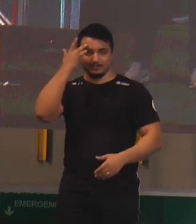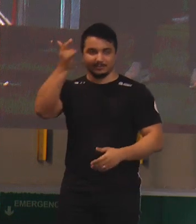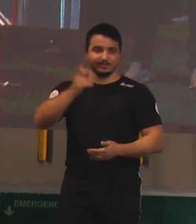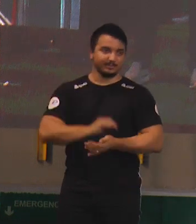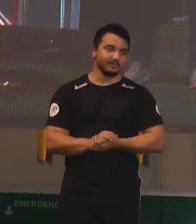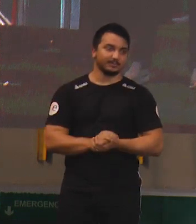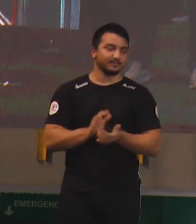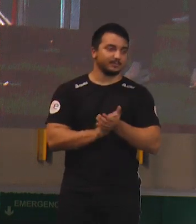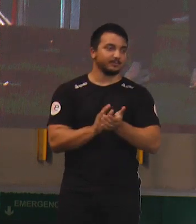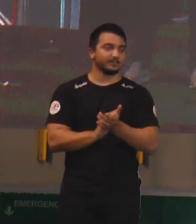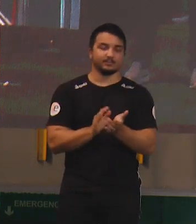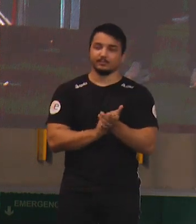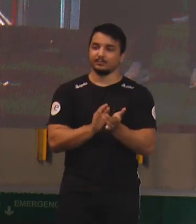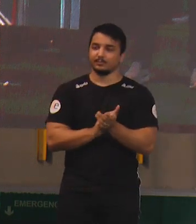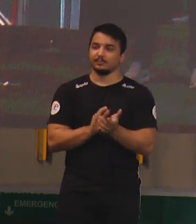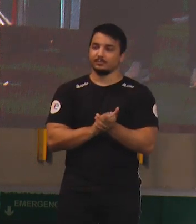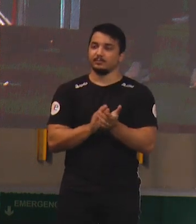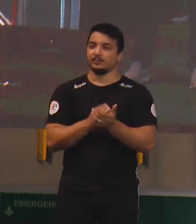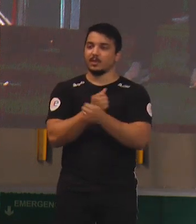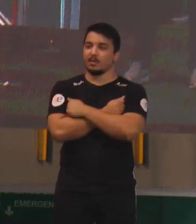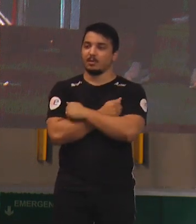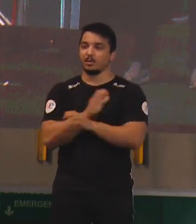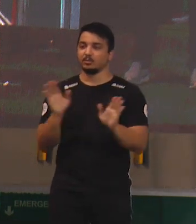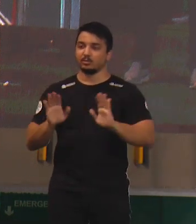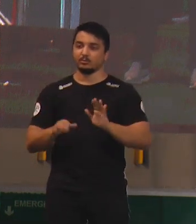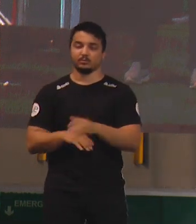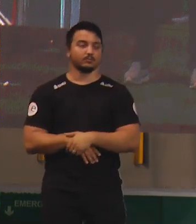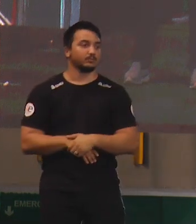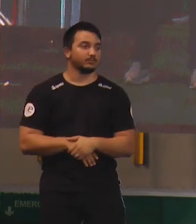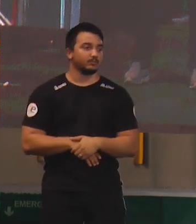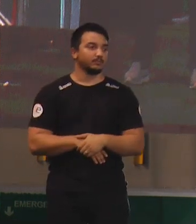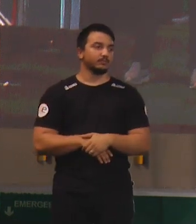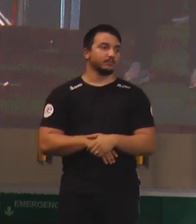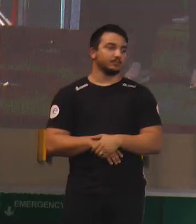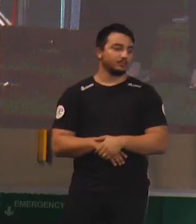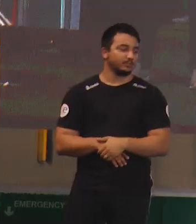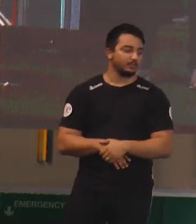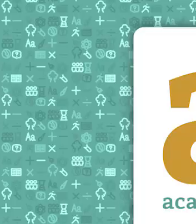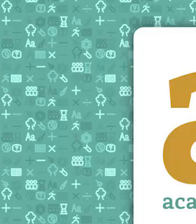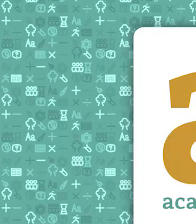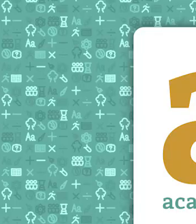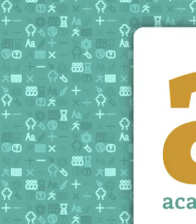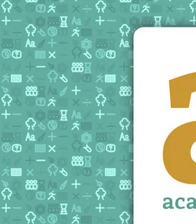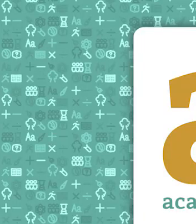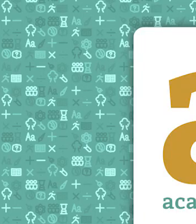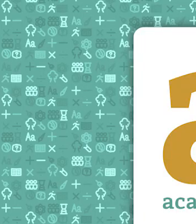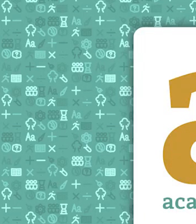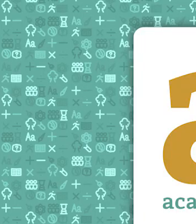Tá bom? Um abraço. Até o próximo encontro, viu, turma? Valeu!